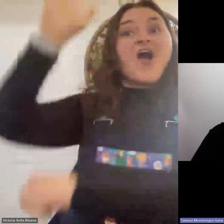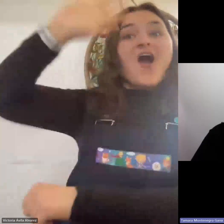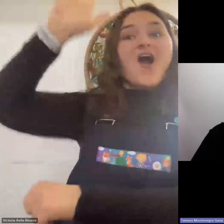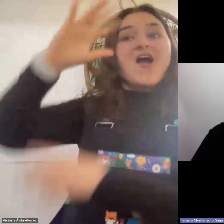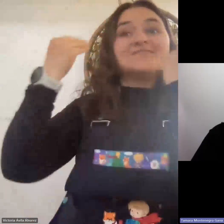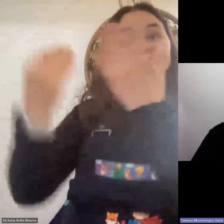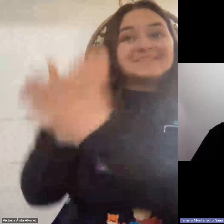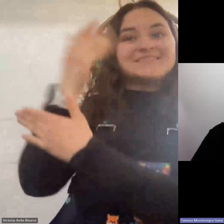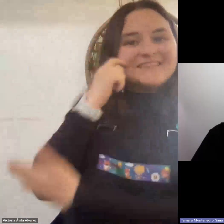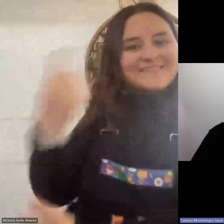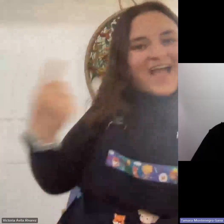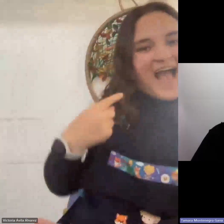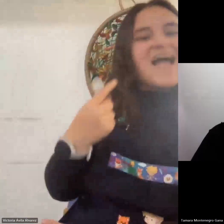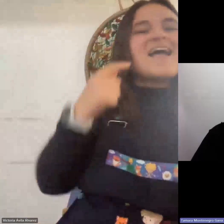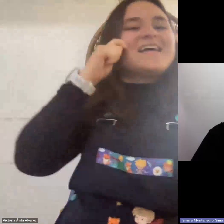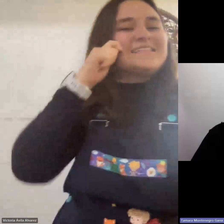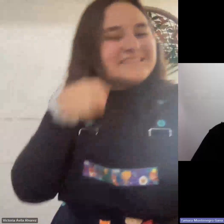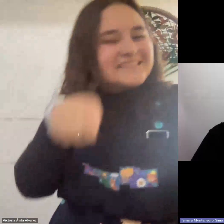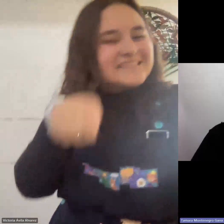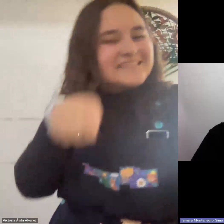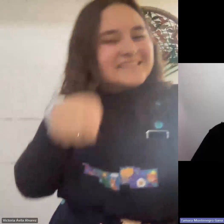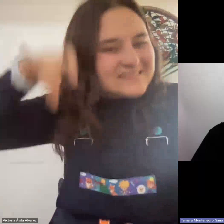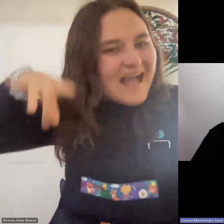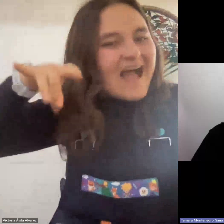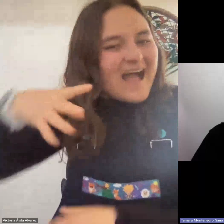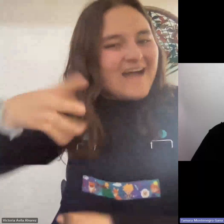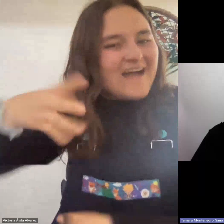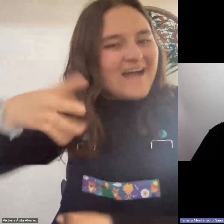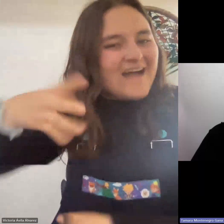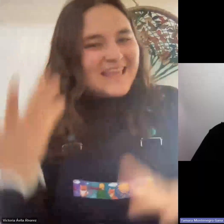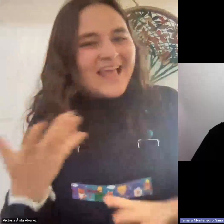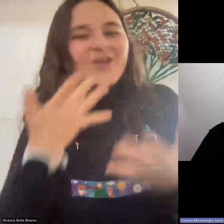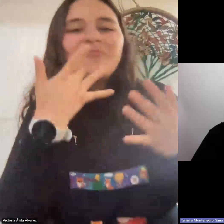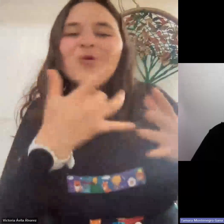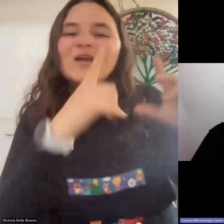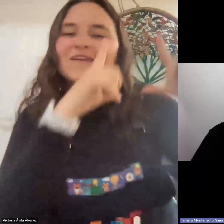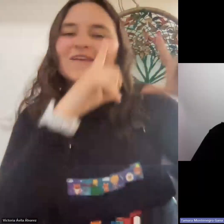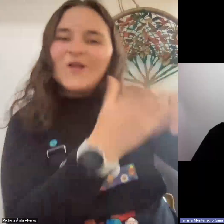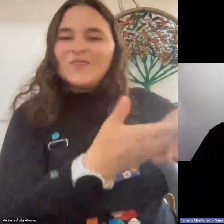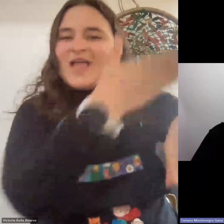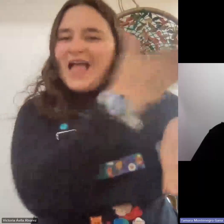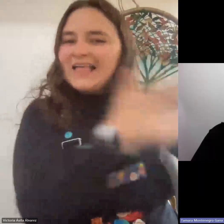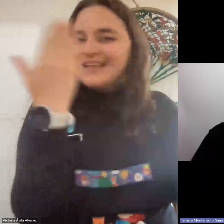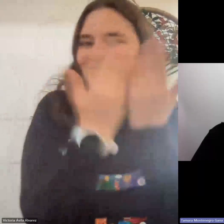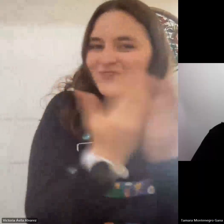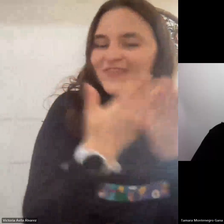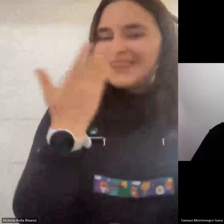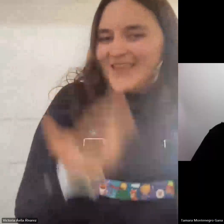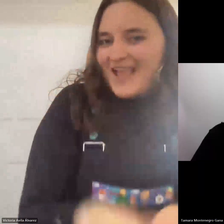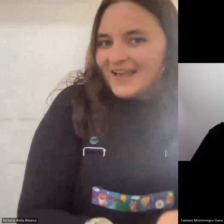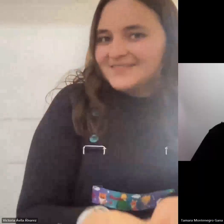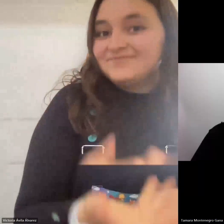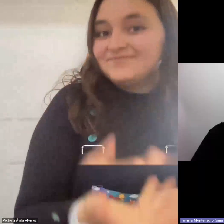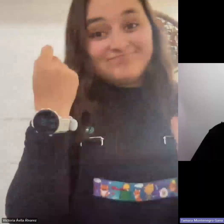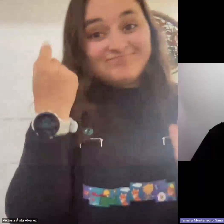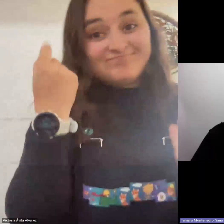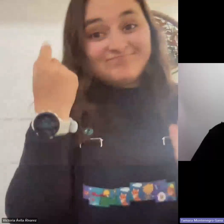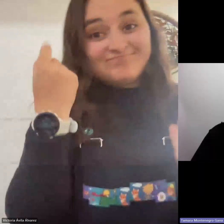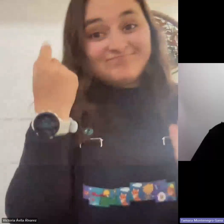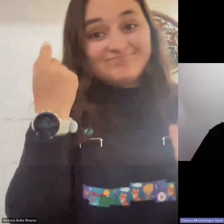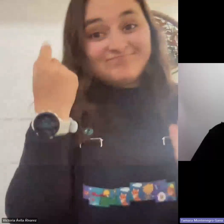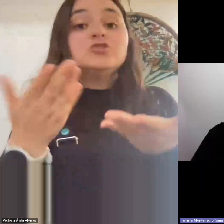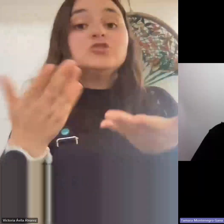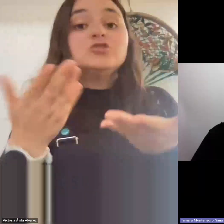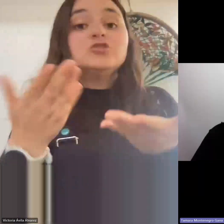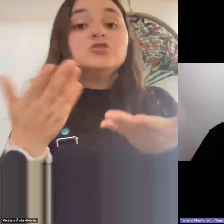información. Entonces cuando salen a recreo, el profesor ya sabe decir hola, buenos días, ya conoce la información, porque antes